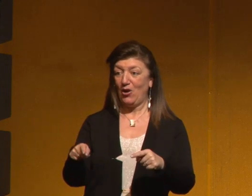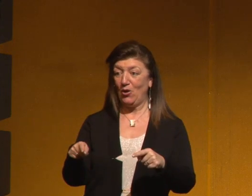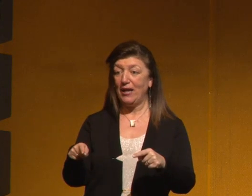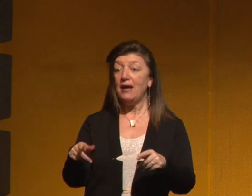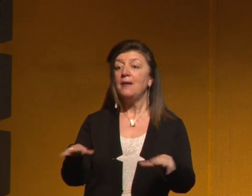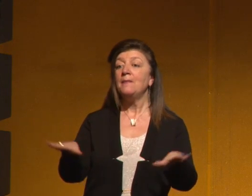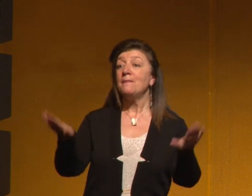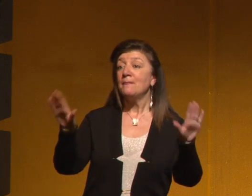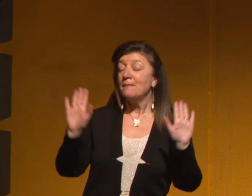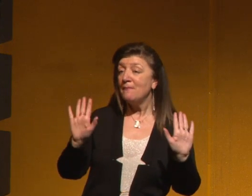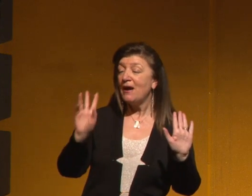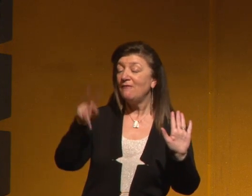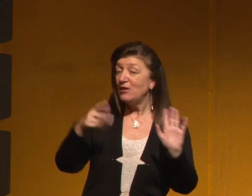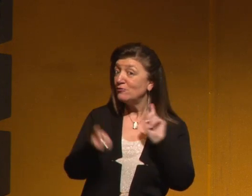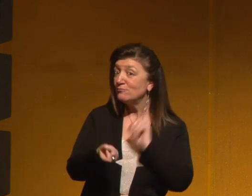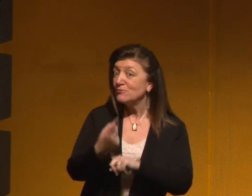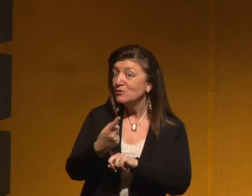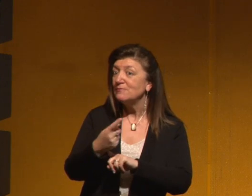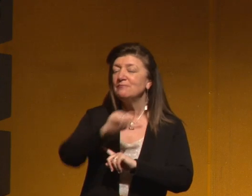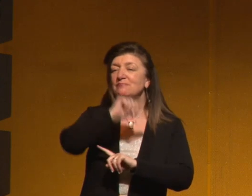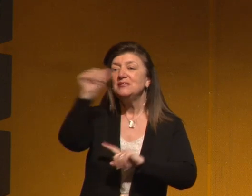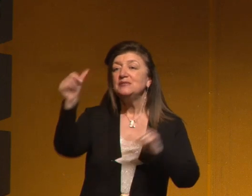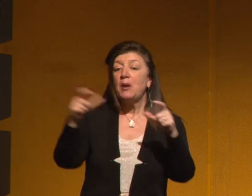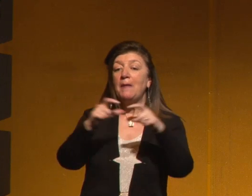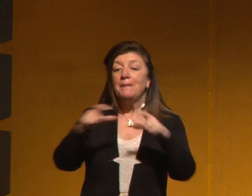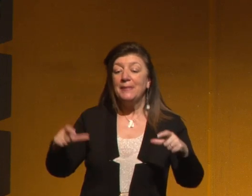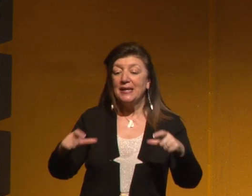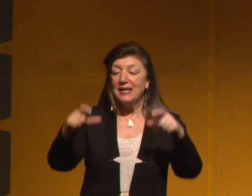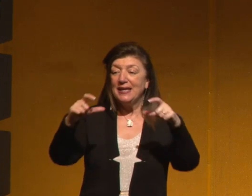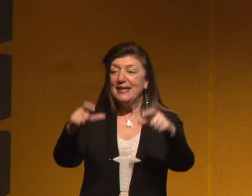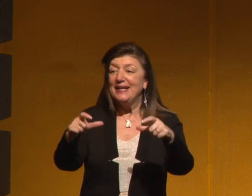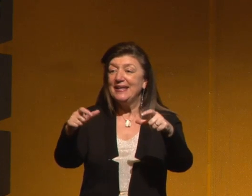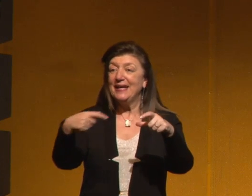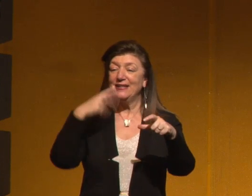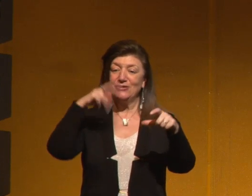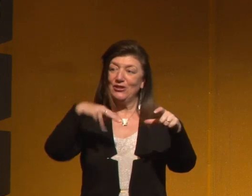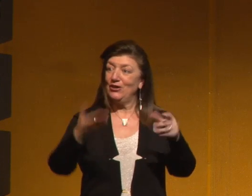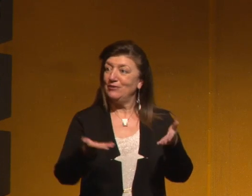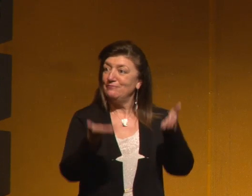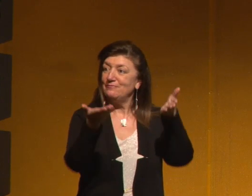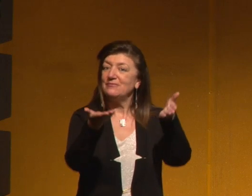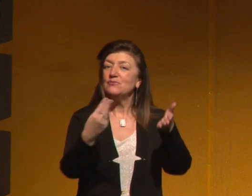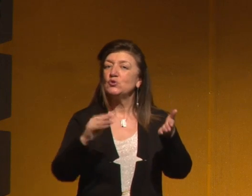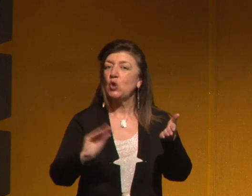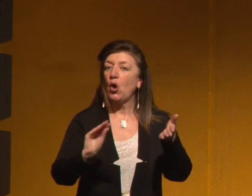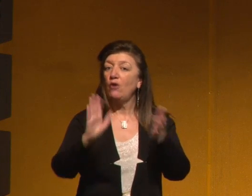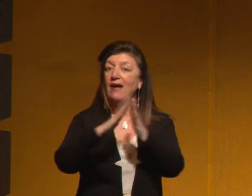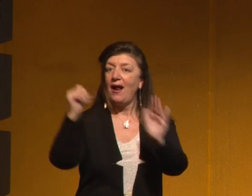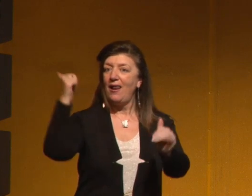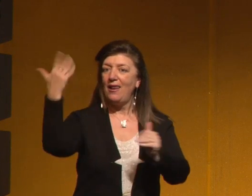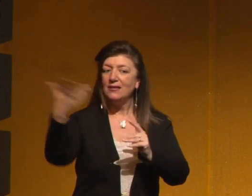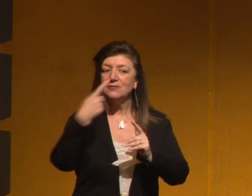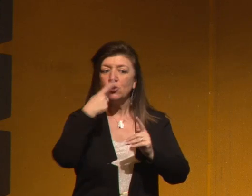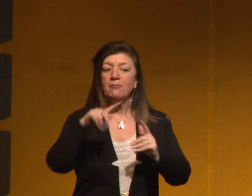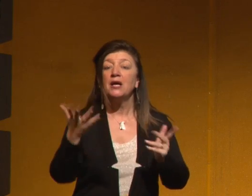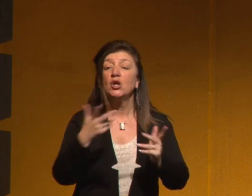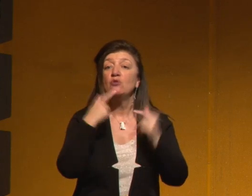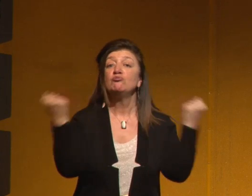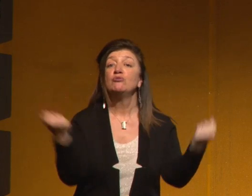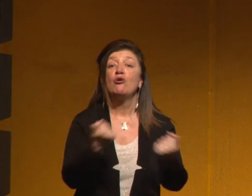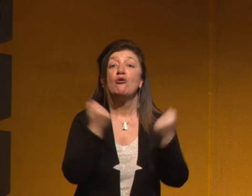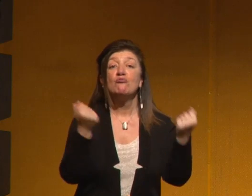uno dei più autorevoli biglietti da visita all'estero per ciò che riguarda la promozione del libro e della